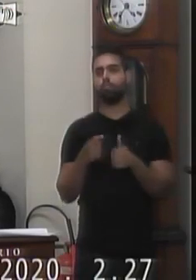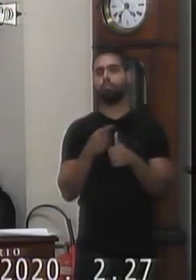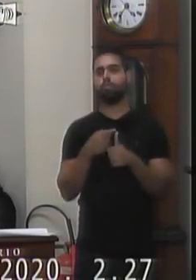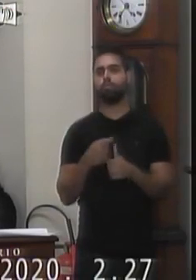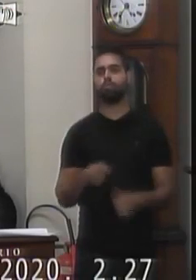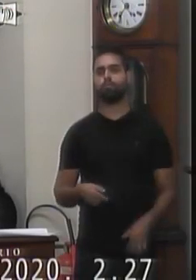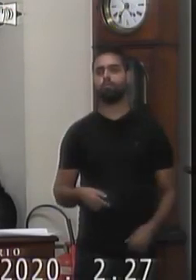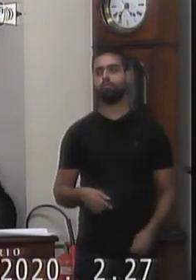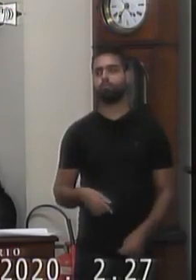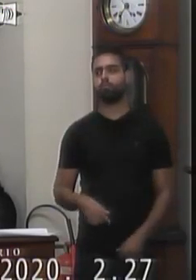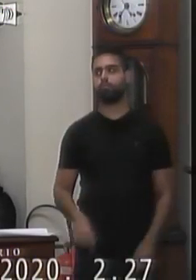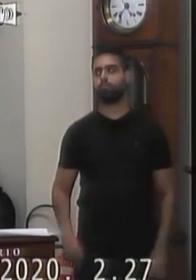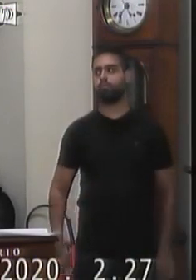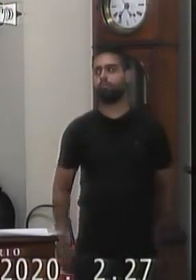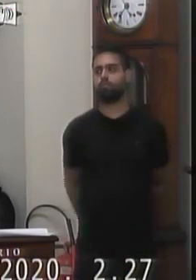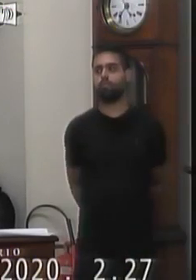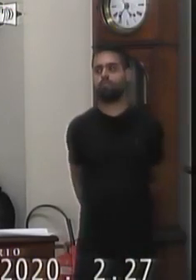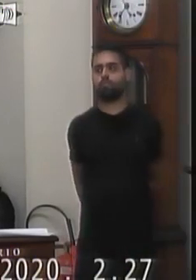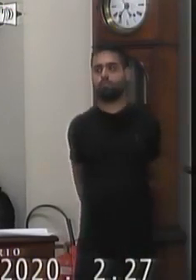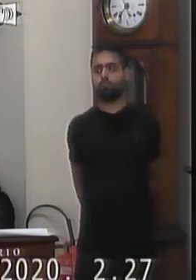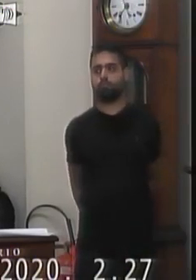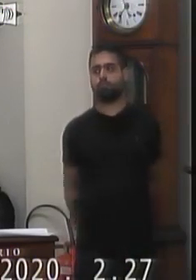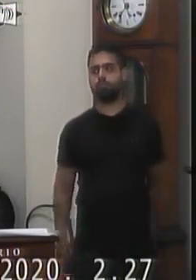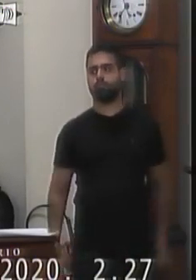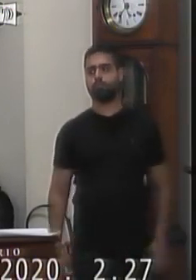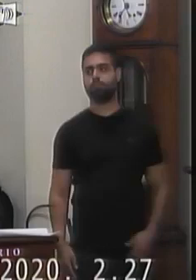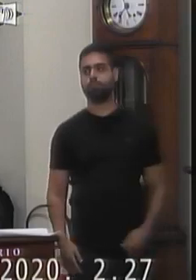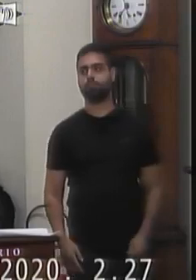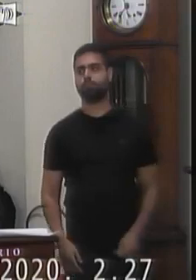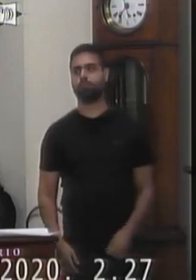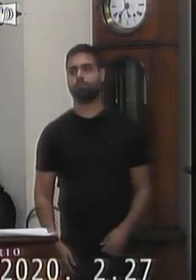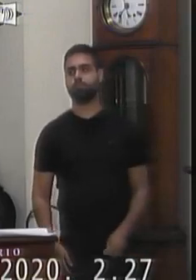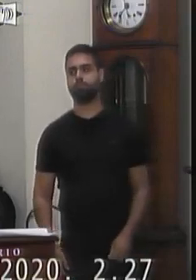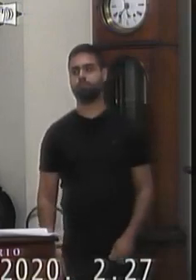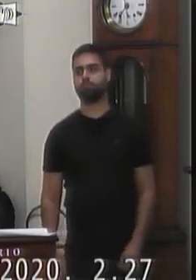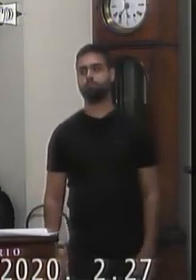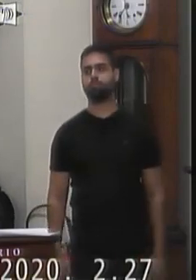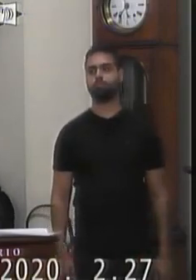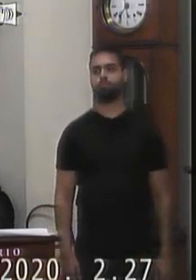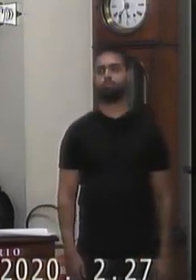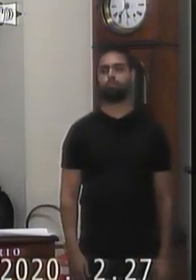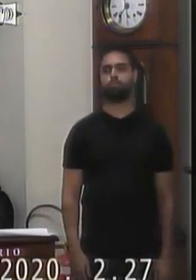vereador inscrito, vereador Saulo de Tarso Pereira Corrêa da Silva.